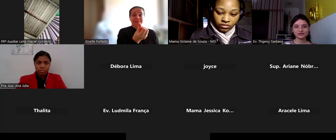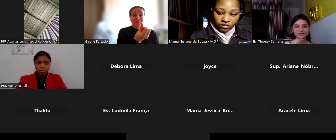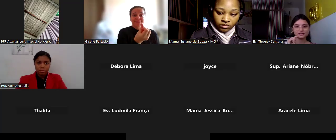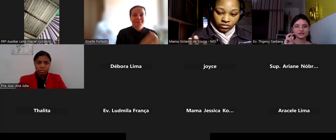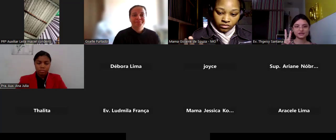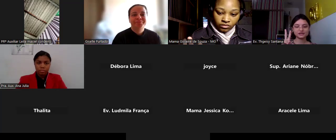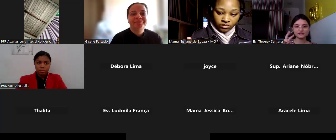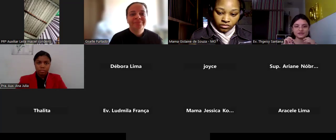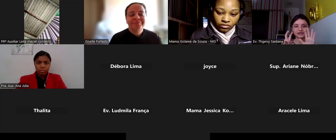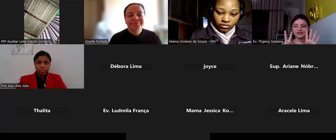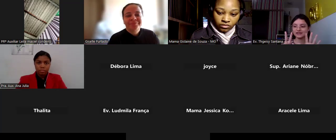46.